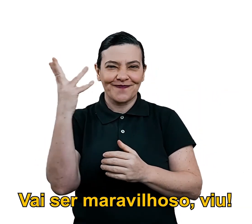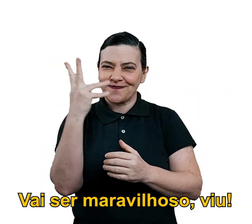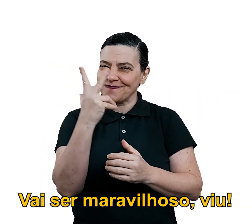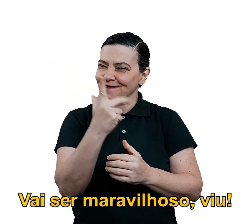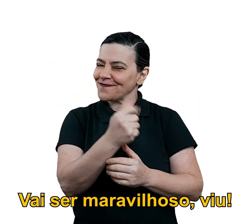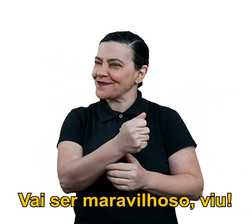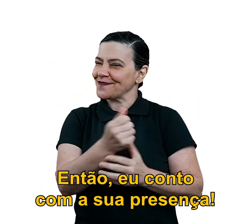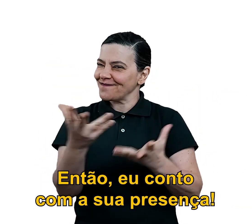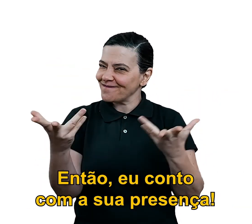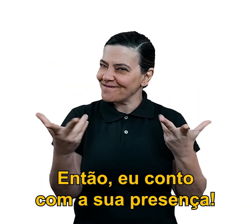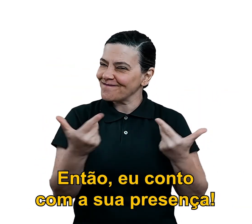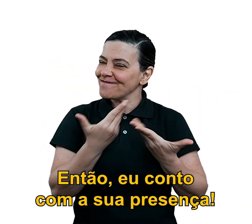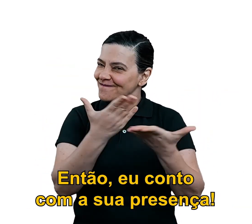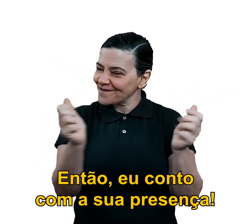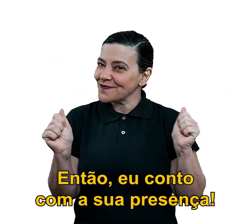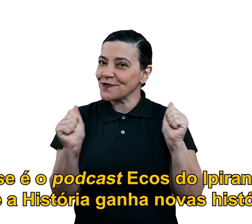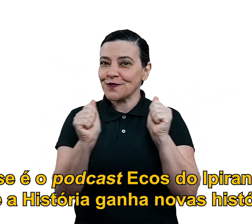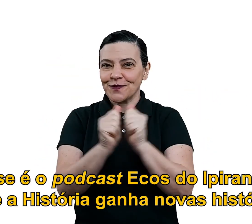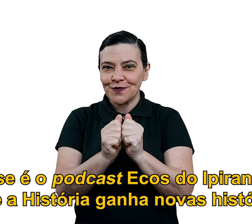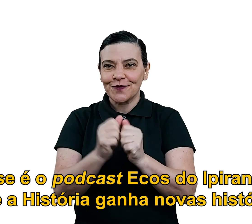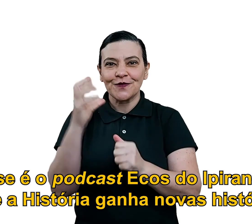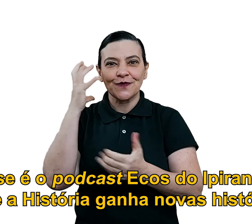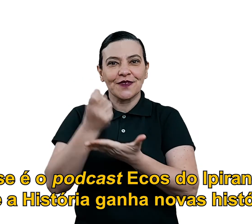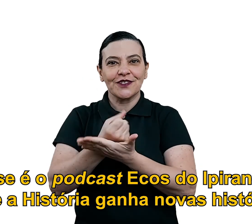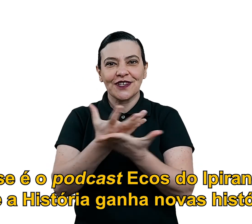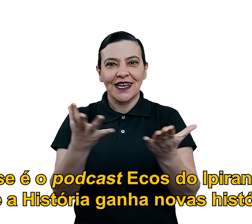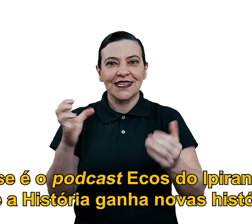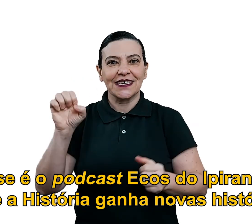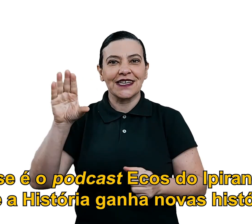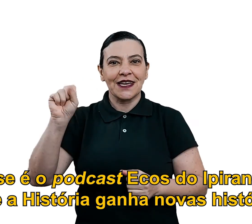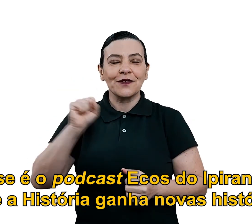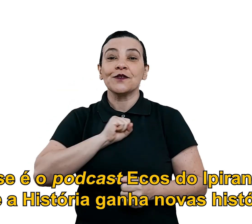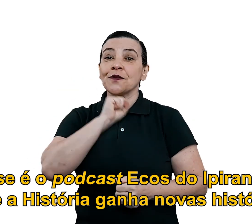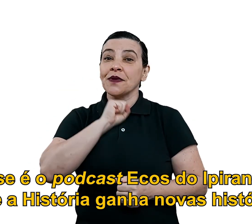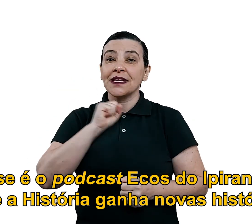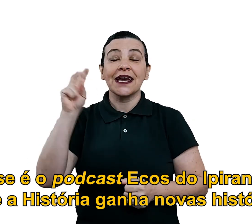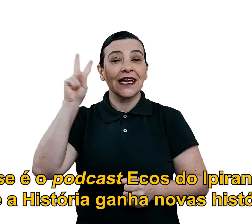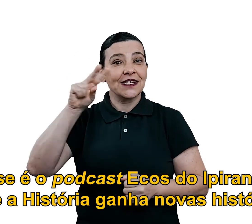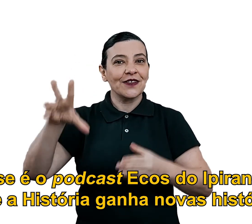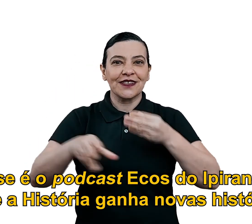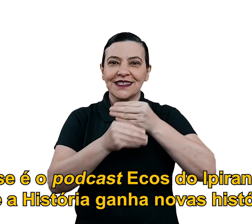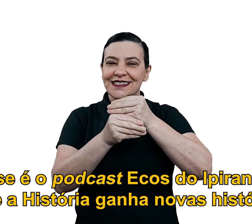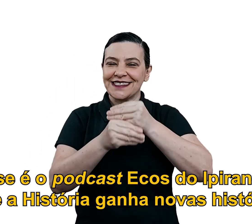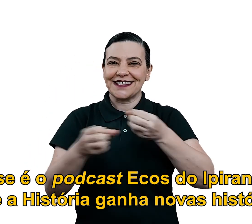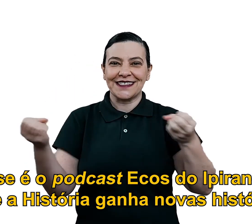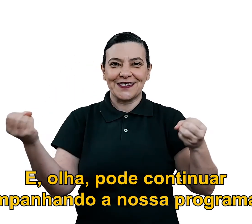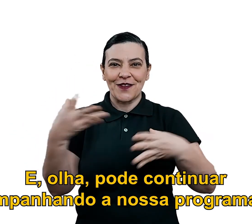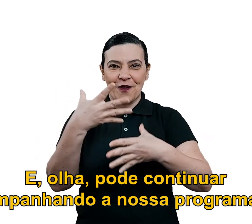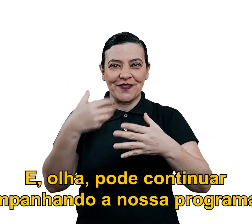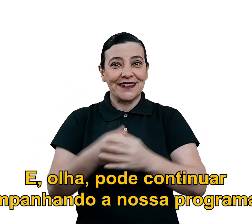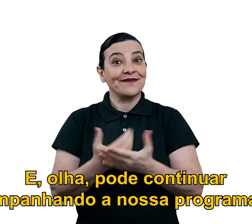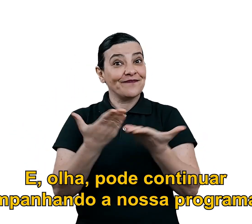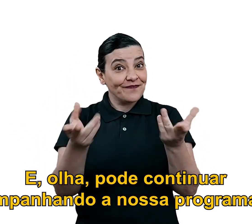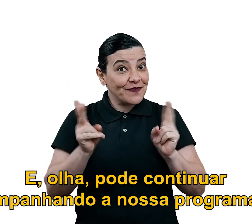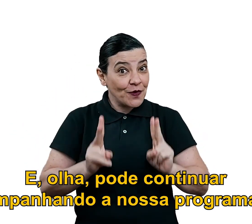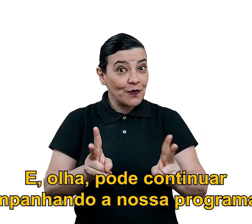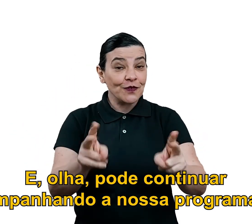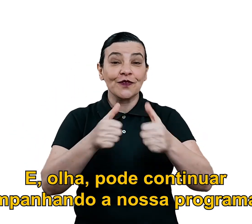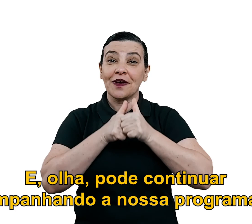ser maravilhoso, viu? Então eu conto com a sua presença. Esse é o podcast Ecos do Ipiranga, onde a história ganha novas histórias.